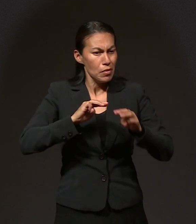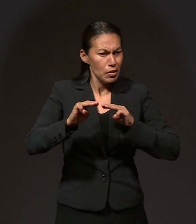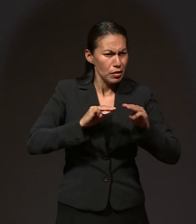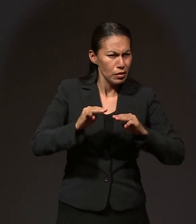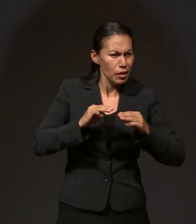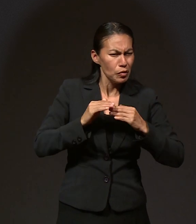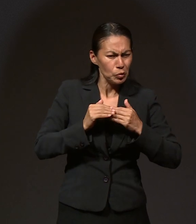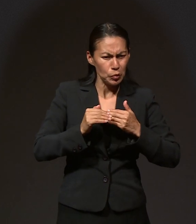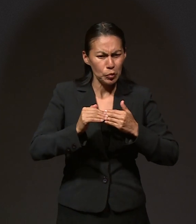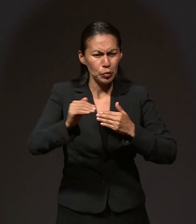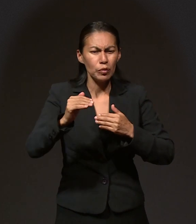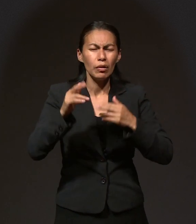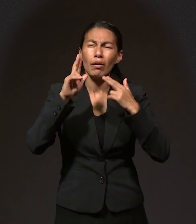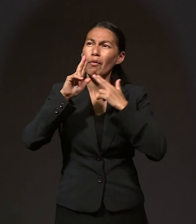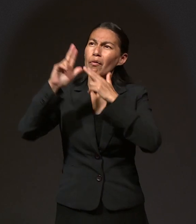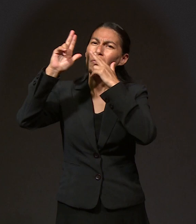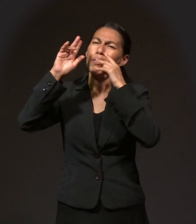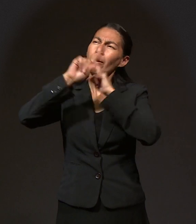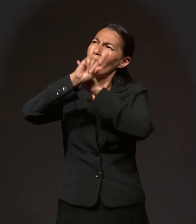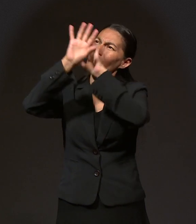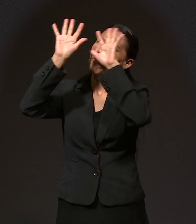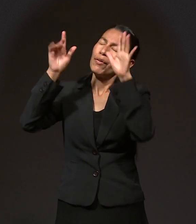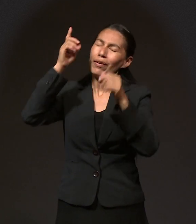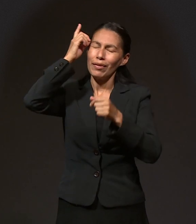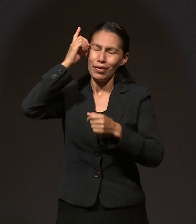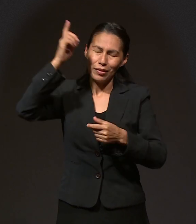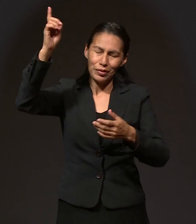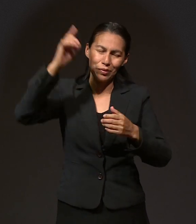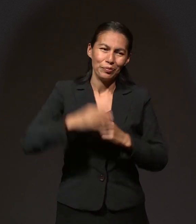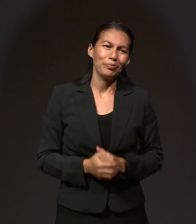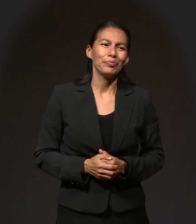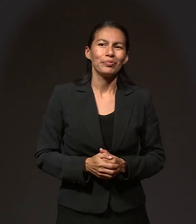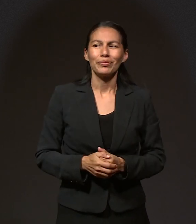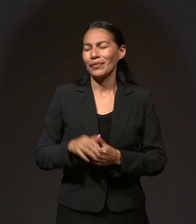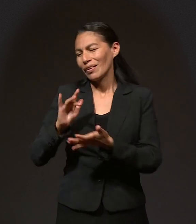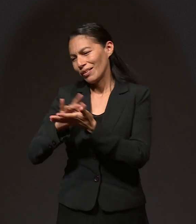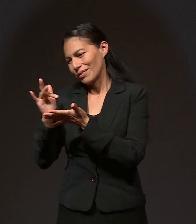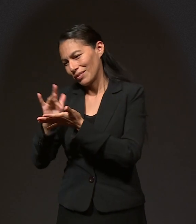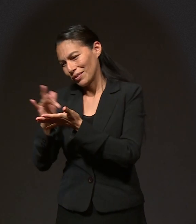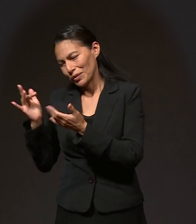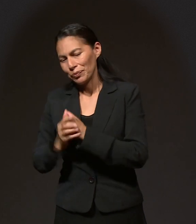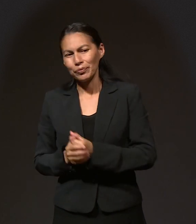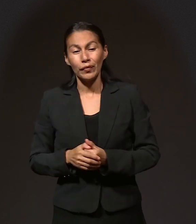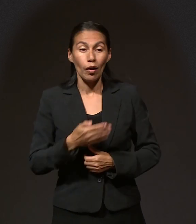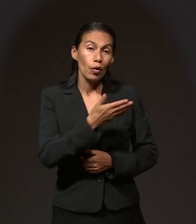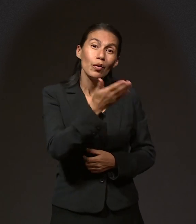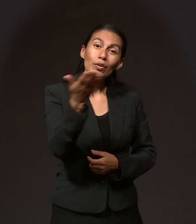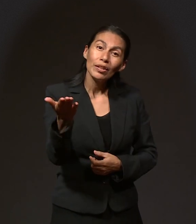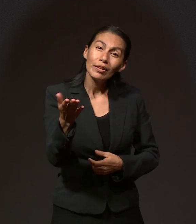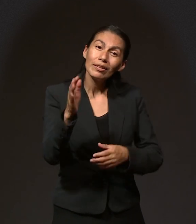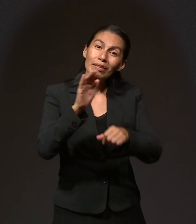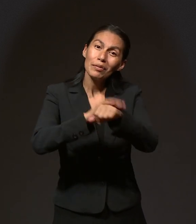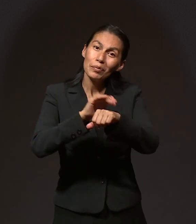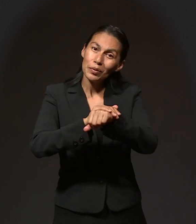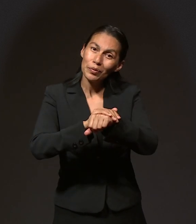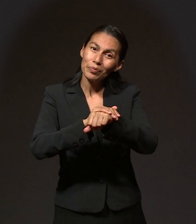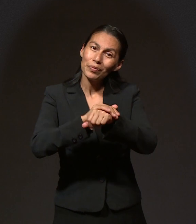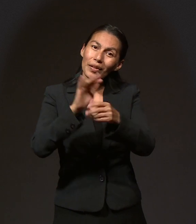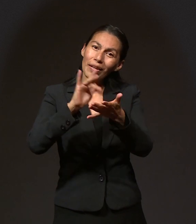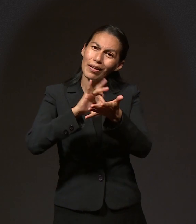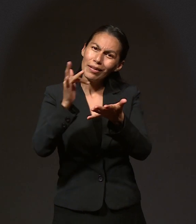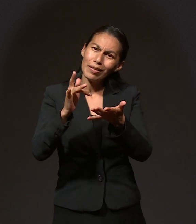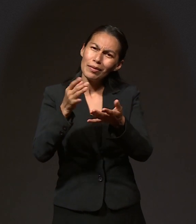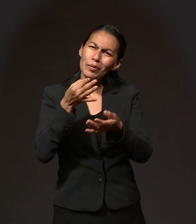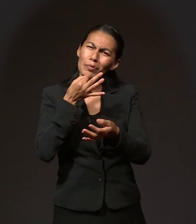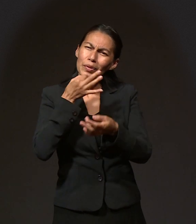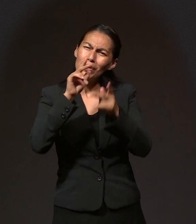fructífero para la gloria y honra de Dios. Gracias igualmente. Gracias. Y a ustedes, queridos amigos, gracias por